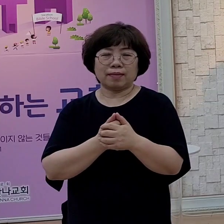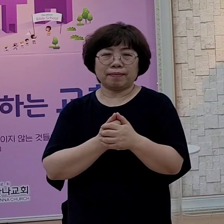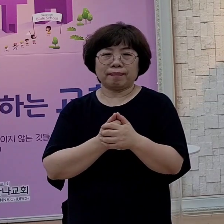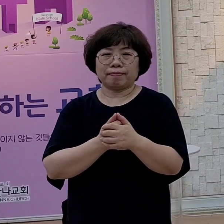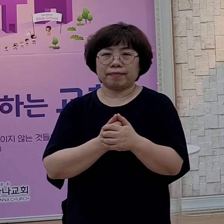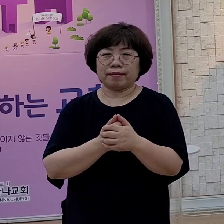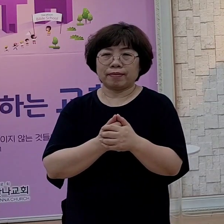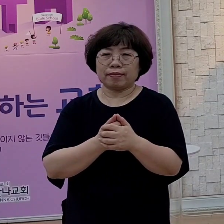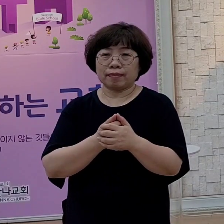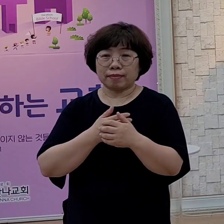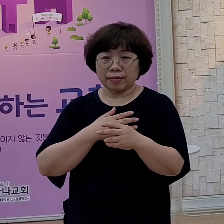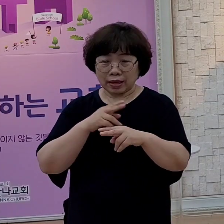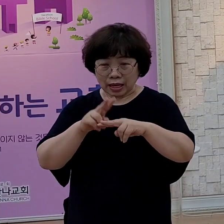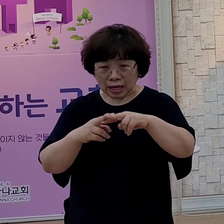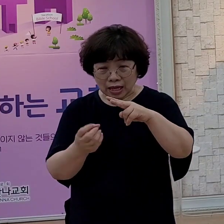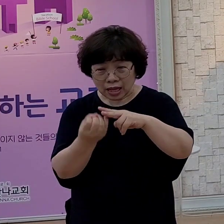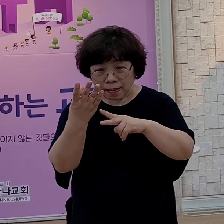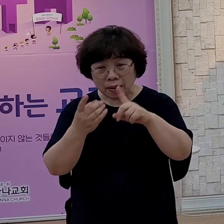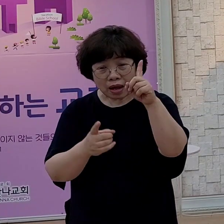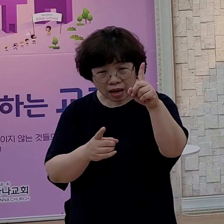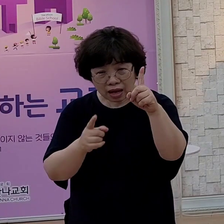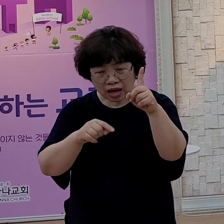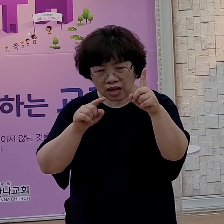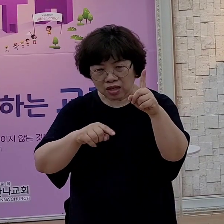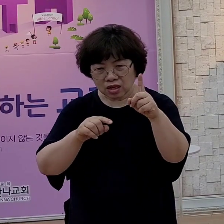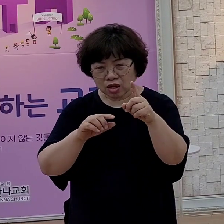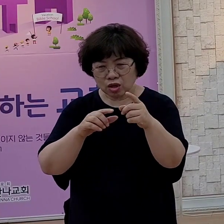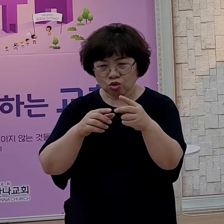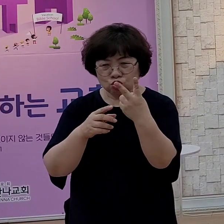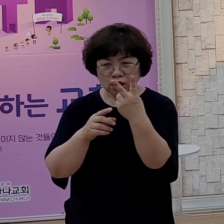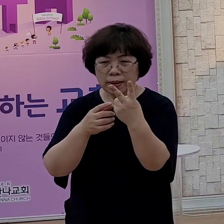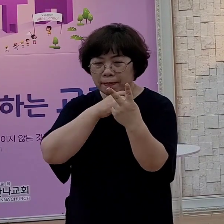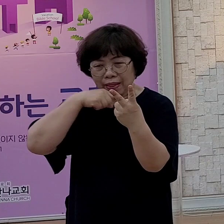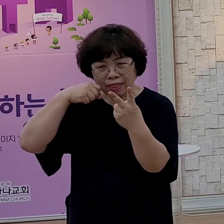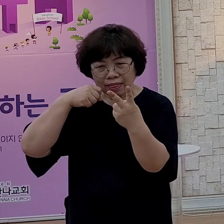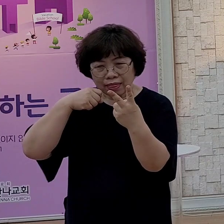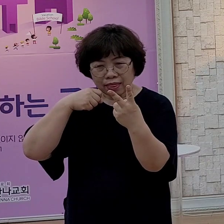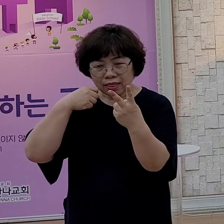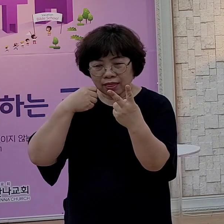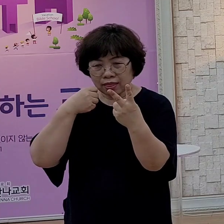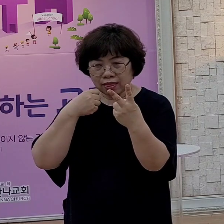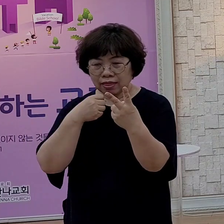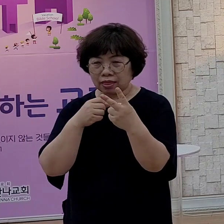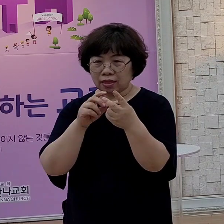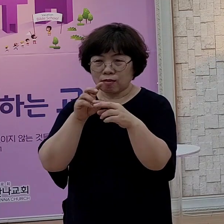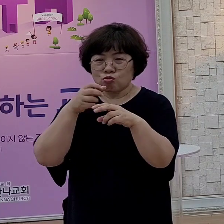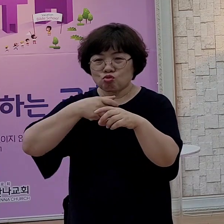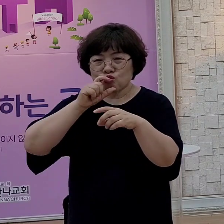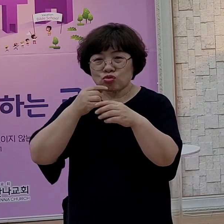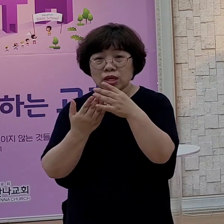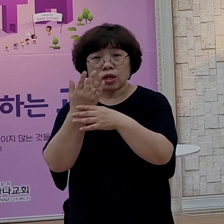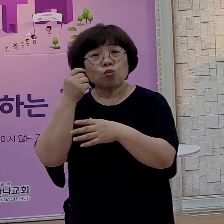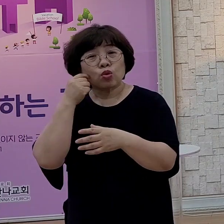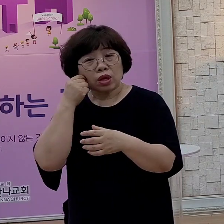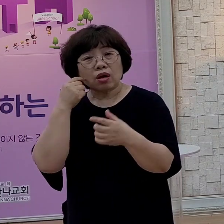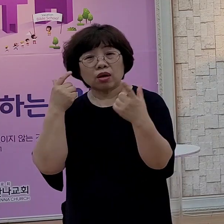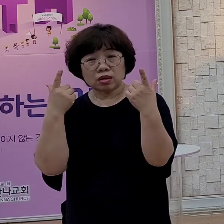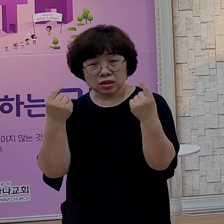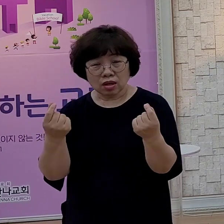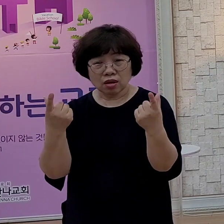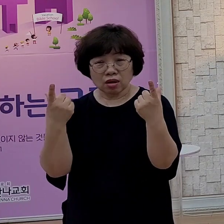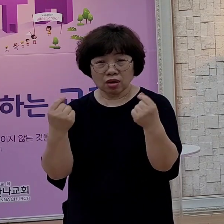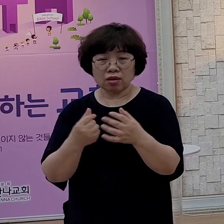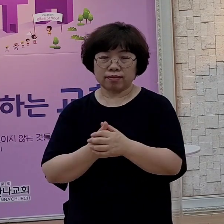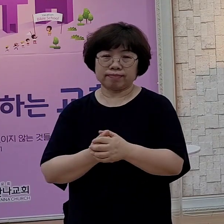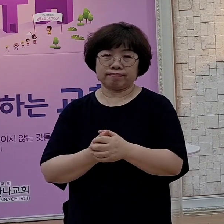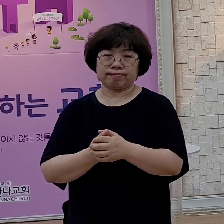우리는 한 샘에서 썩물과 단물이 나오죠. 한 나무에서 좋은 열매와 나쁜 열매가 나올 수 없다라는 이